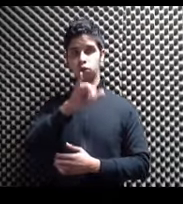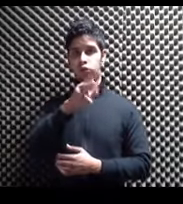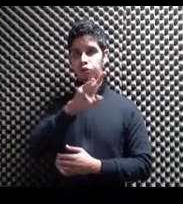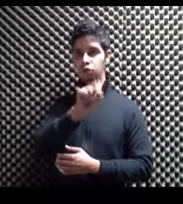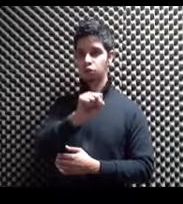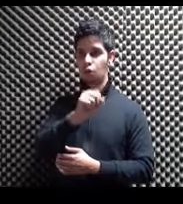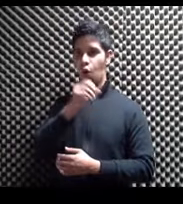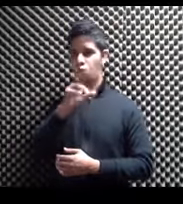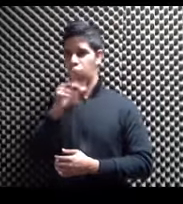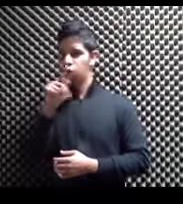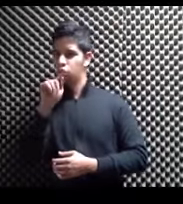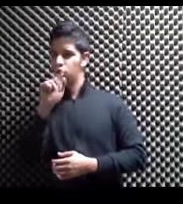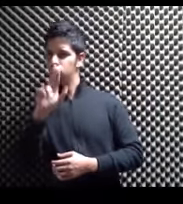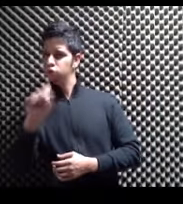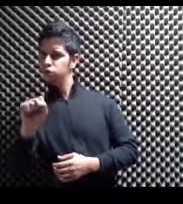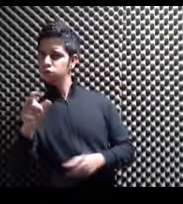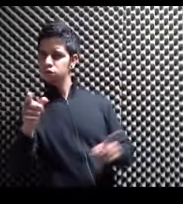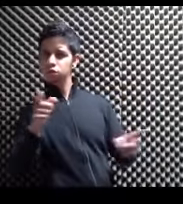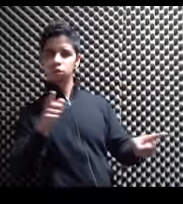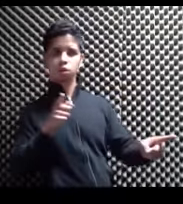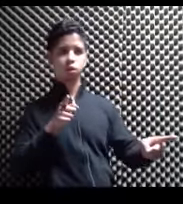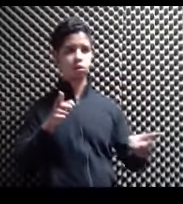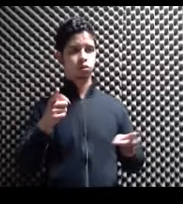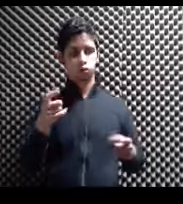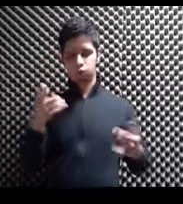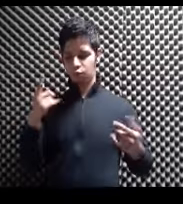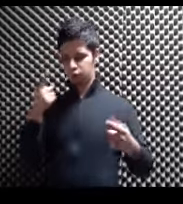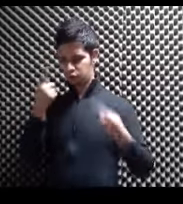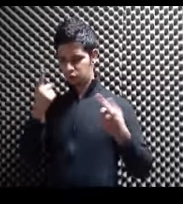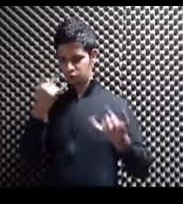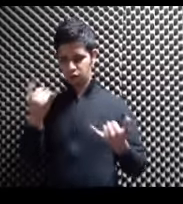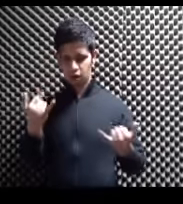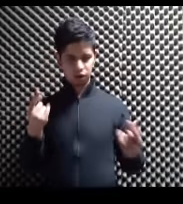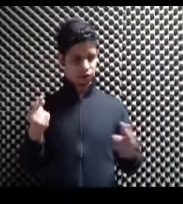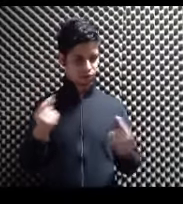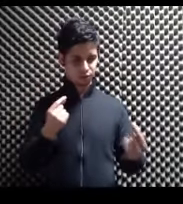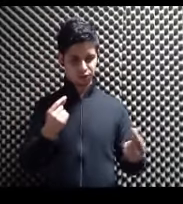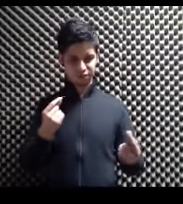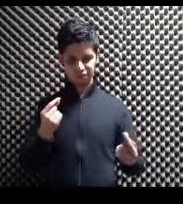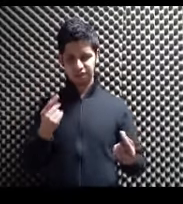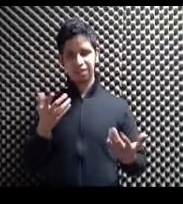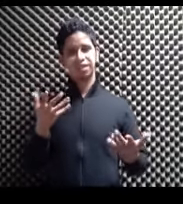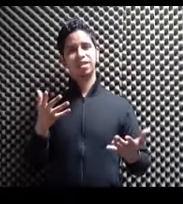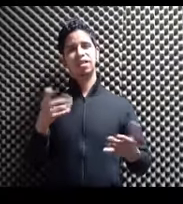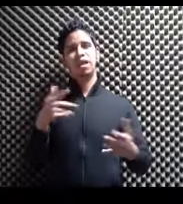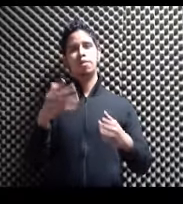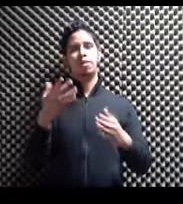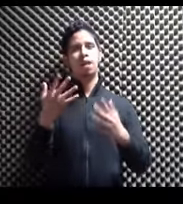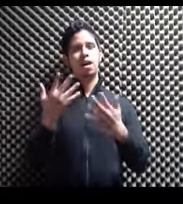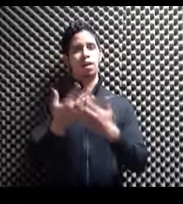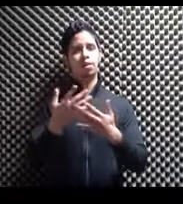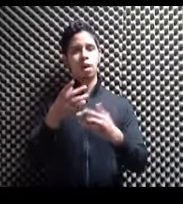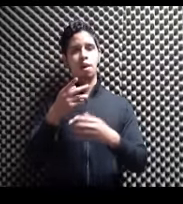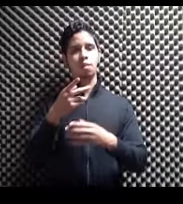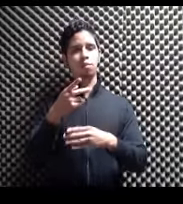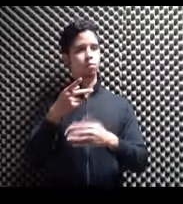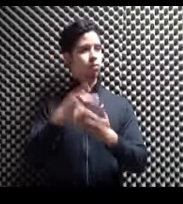Yo película. Muy bien, yo creo que estamos hablando. Esos no son animalitos muy agradables, pero